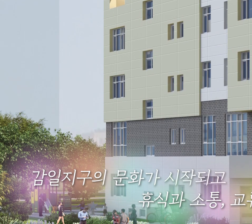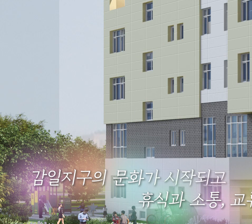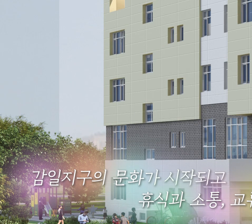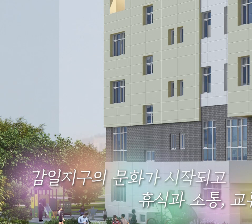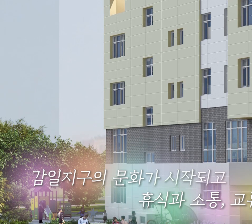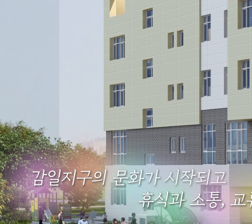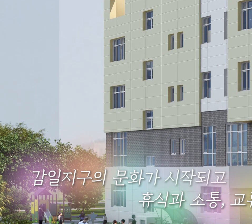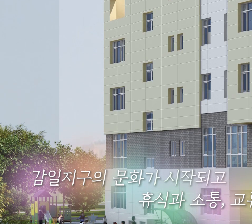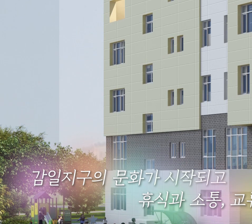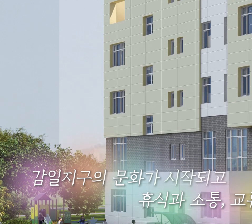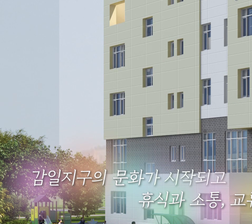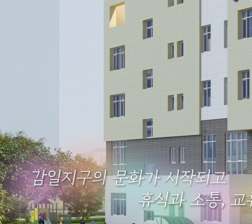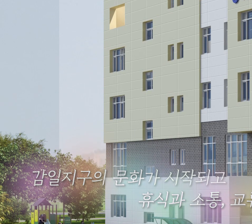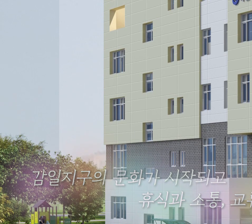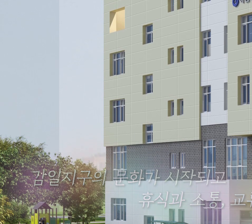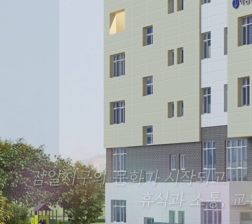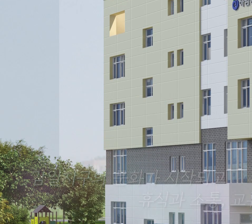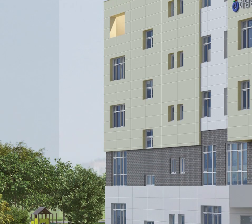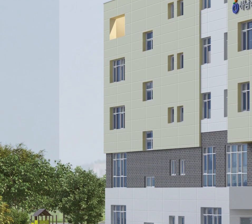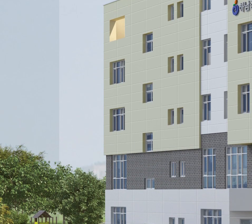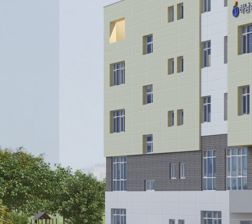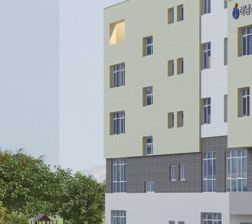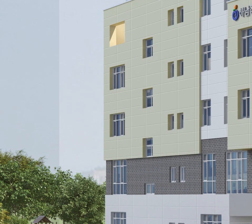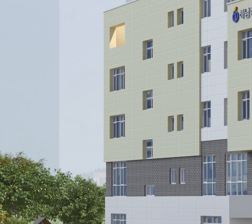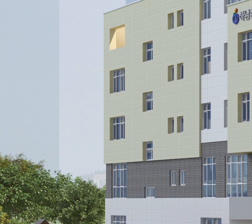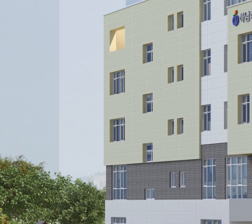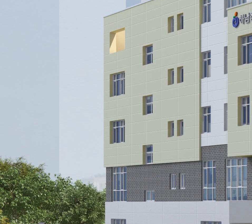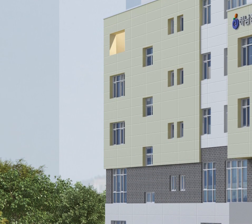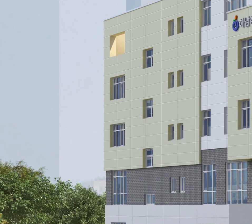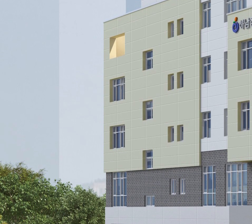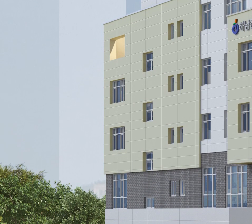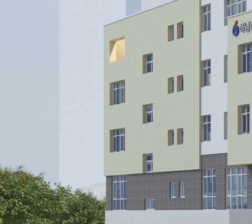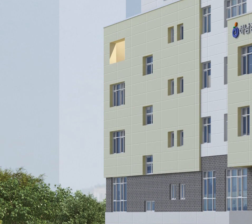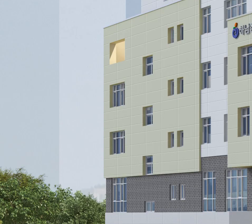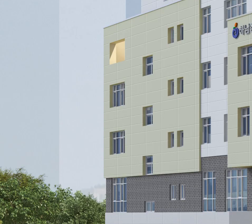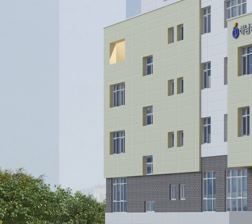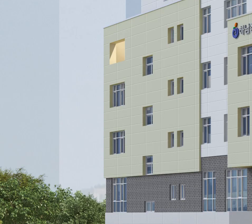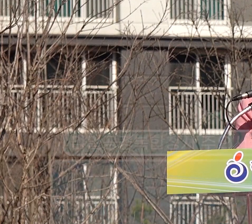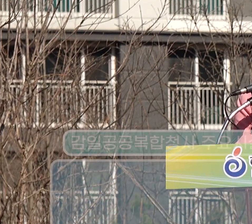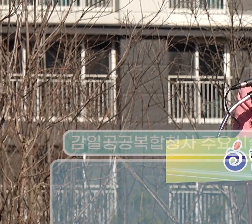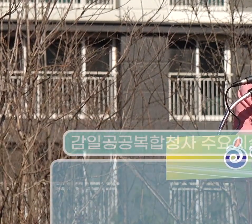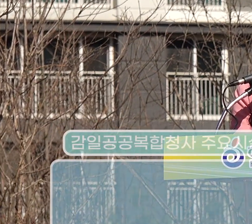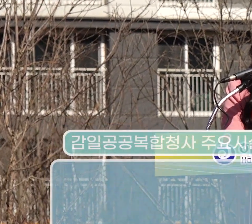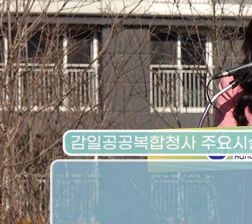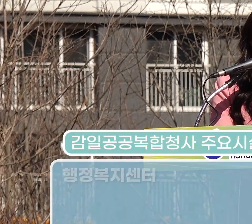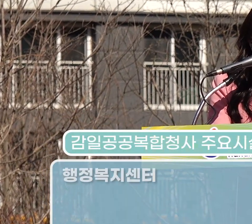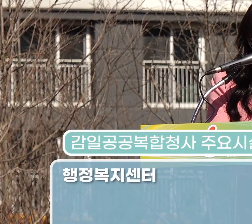제공하는 생활 거점 공간입니다. 가밀 지구의 새로운 구심점이 될 것입니다. 주요